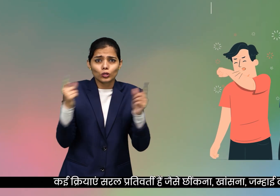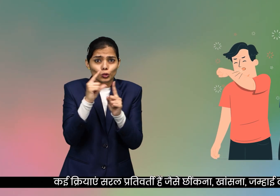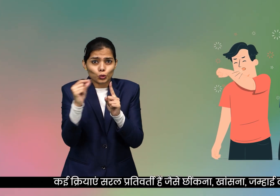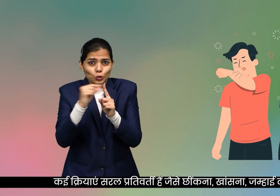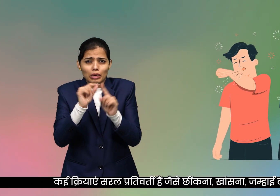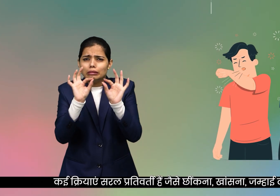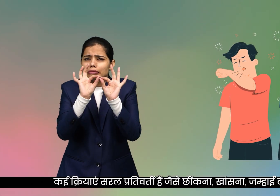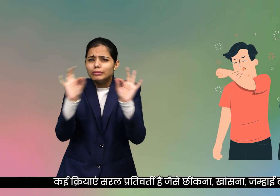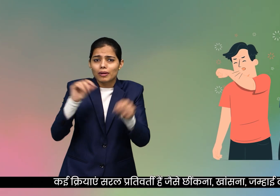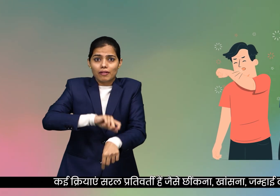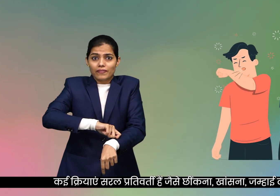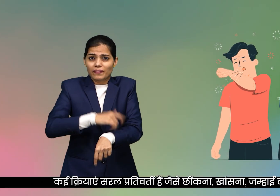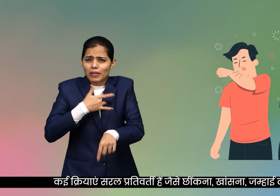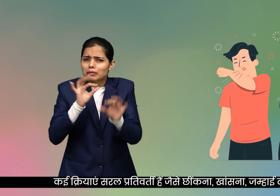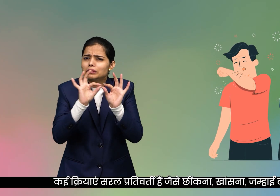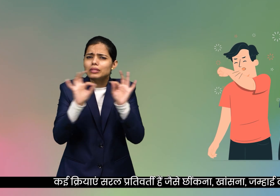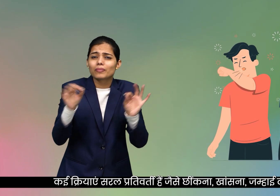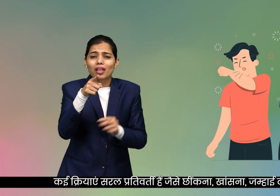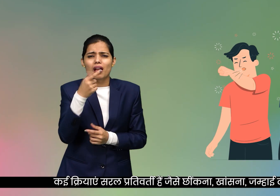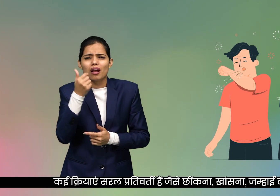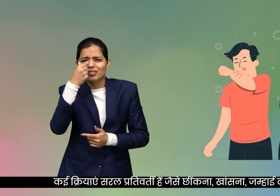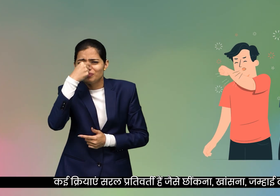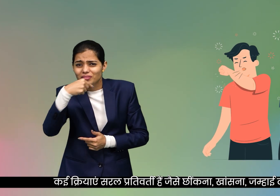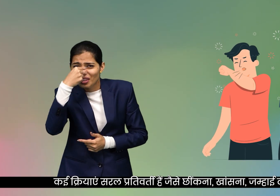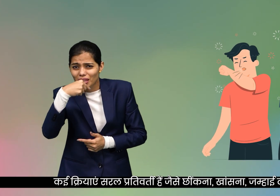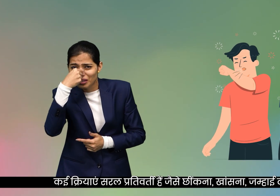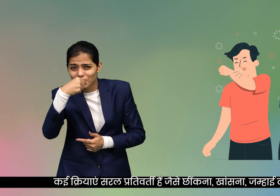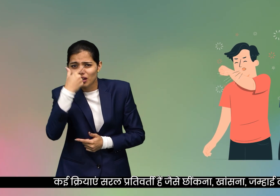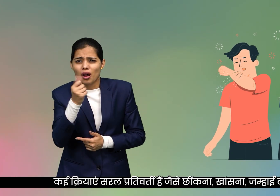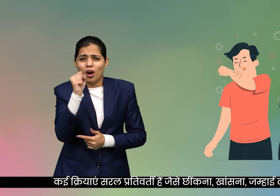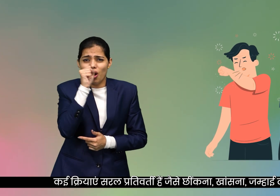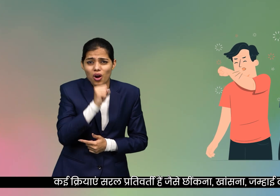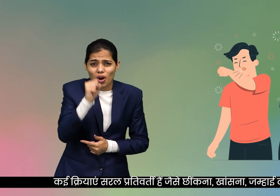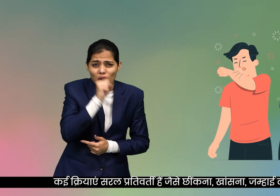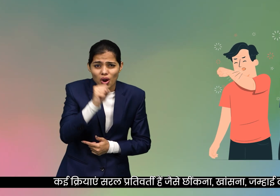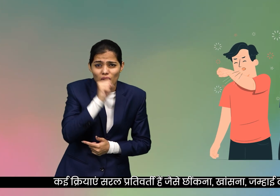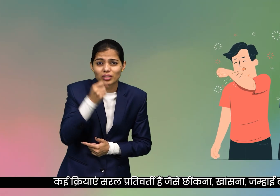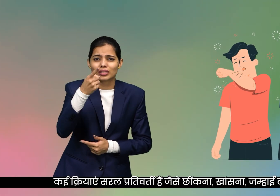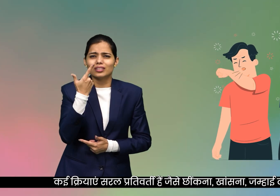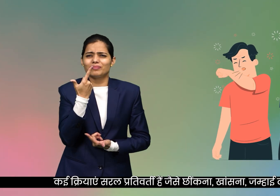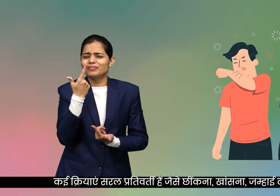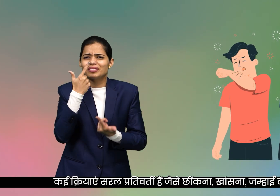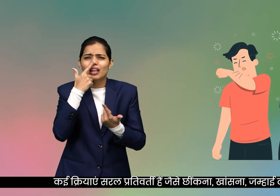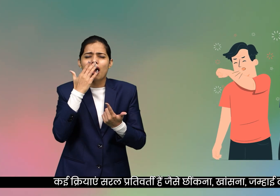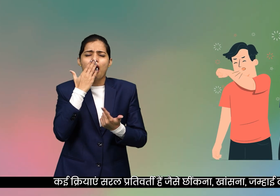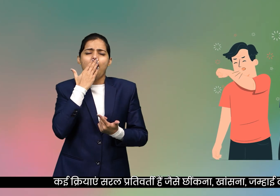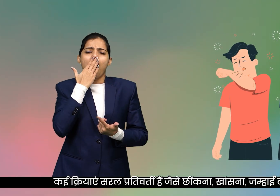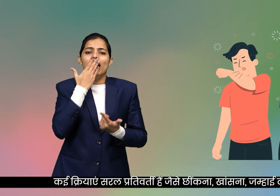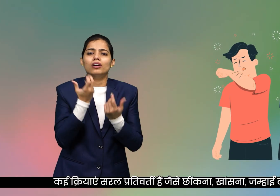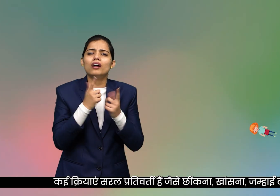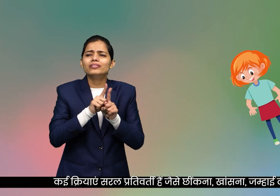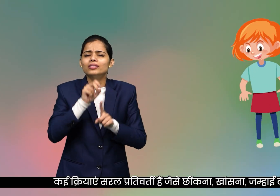कई क्रियाएं सरल प्रतिवर्ती हैं जैसे चीखना, खांसना, जम्हाई लेना आदि।